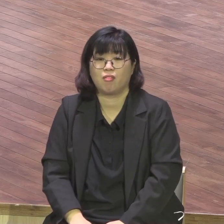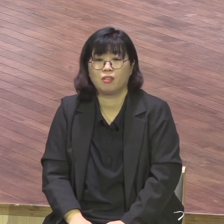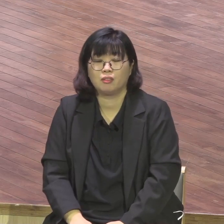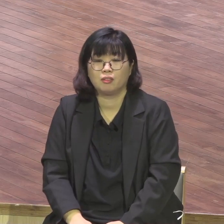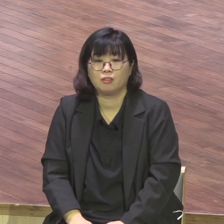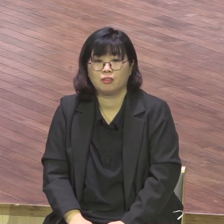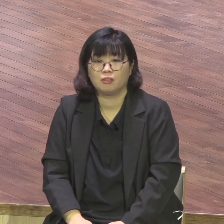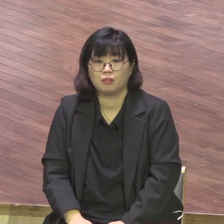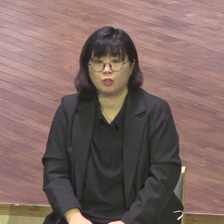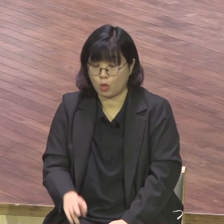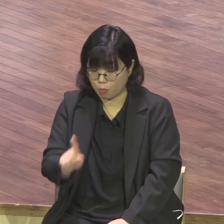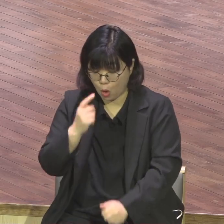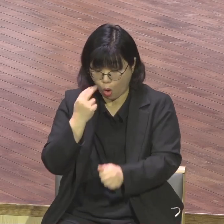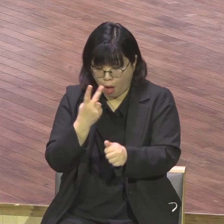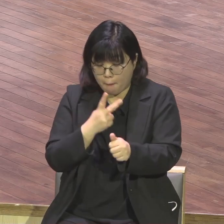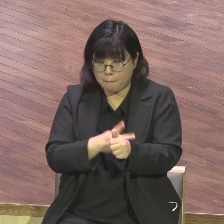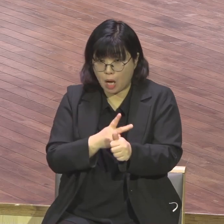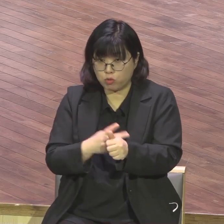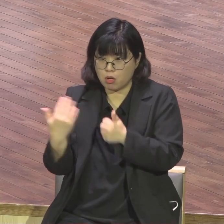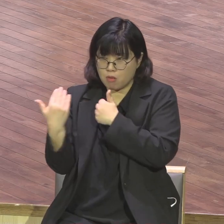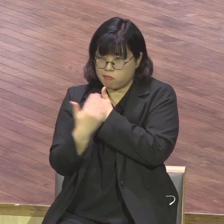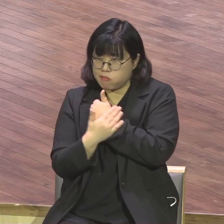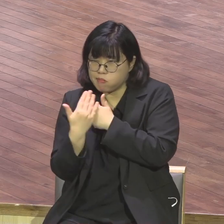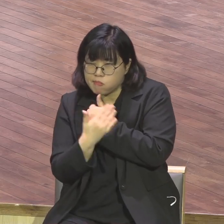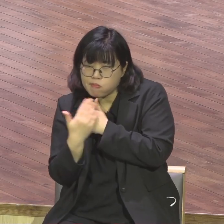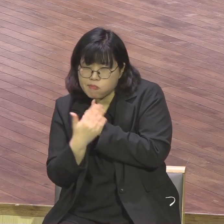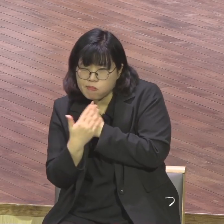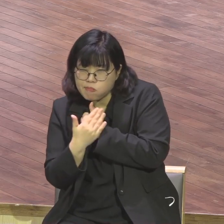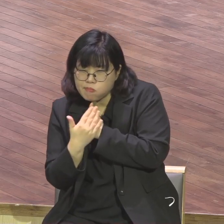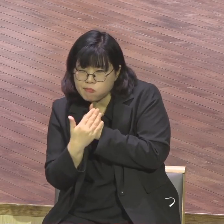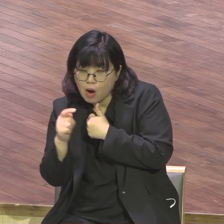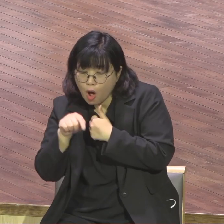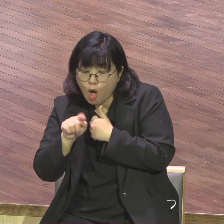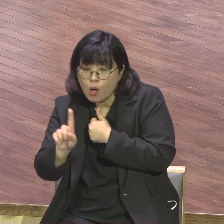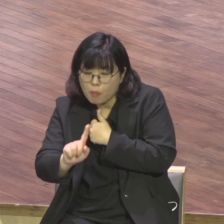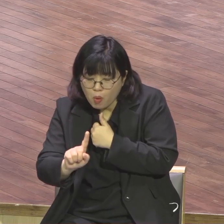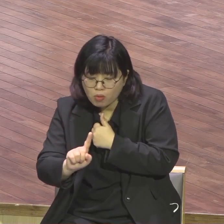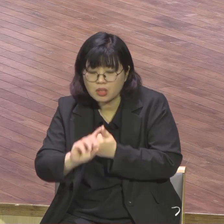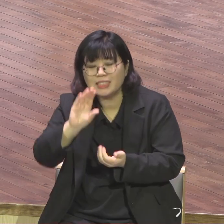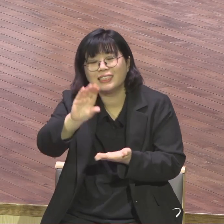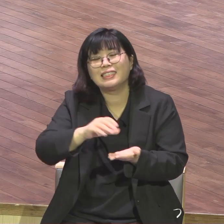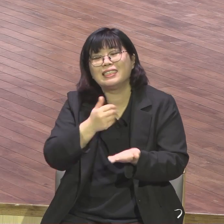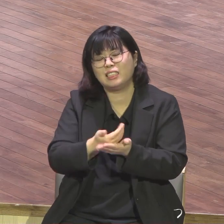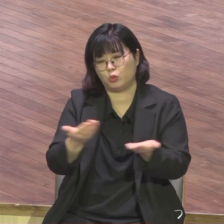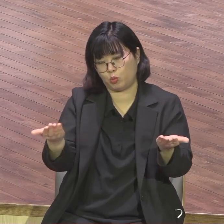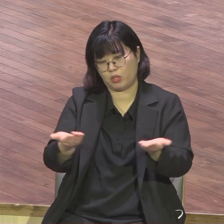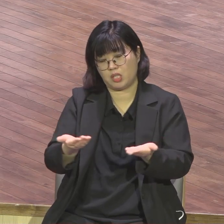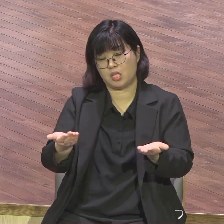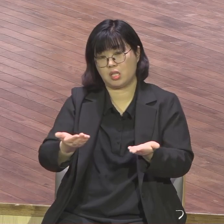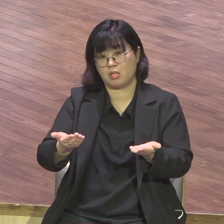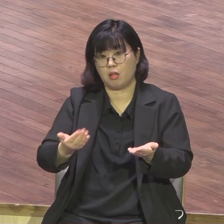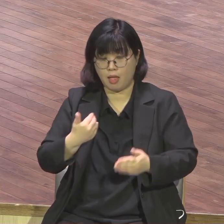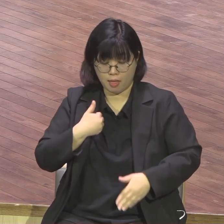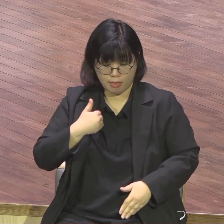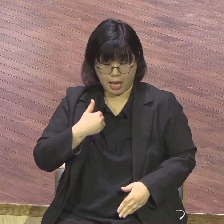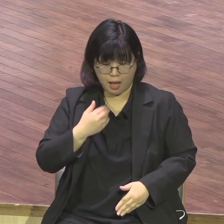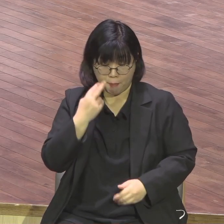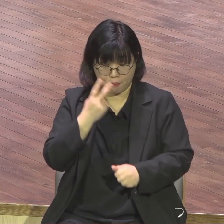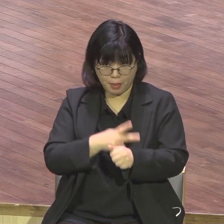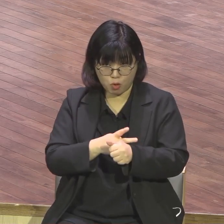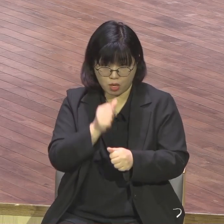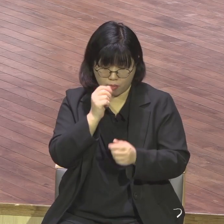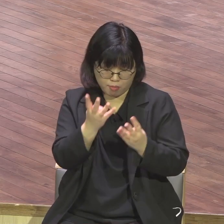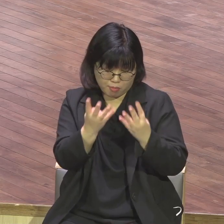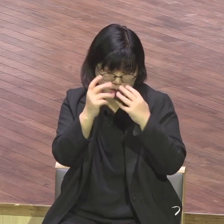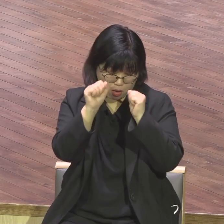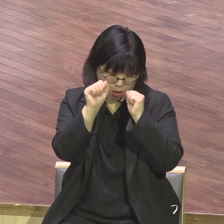도우는 이 일이 바울이 말했어요. 그리스도 일이라 그랬어요. 이 그리스도 바울이 지금 감옥에 갇혀 있는 것은